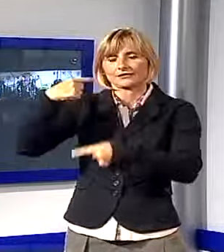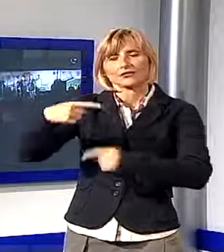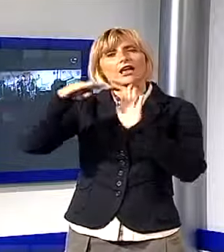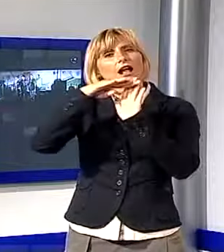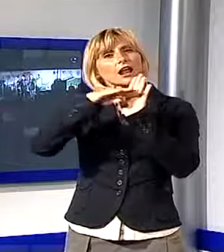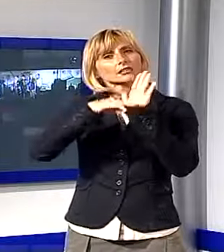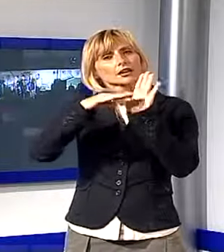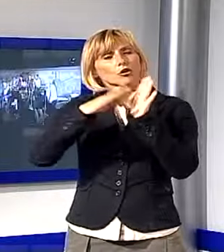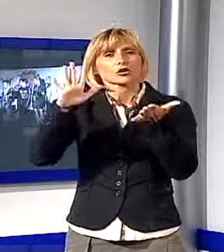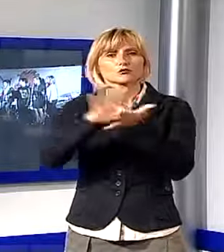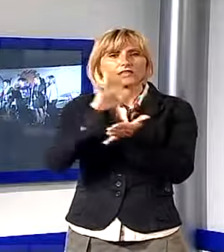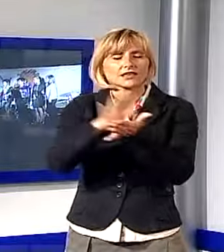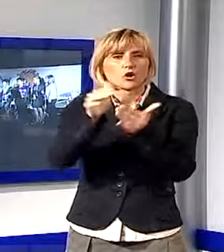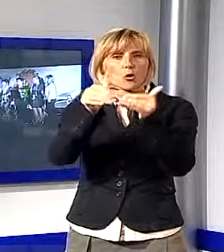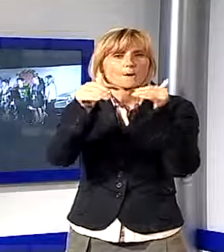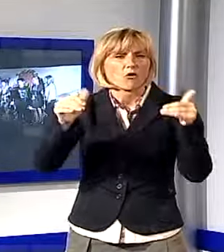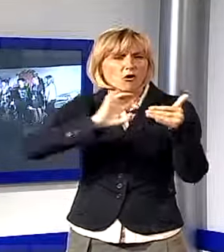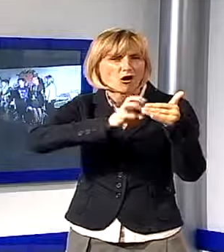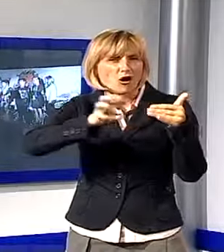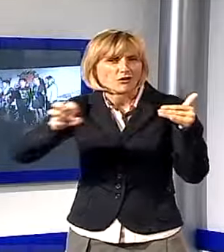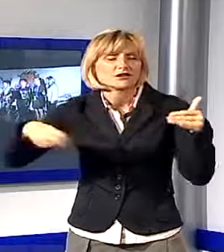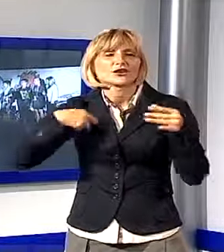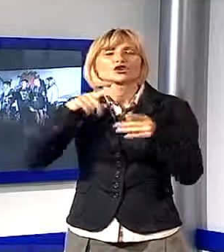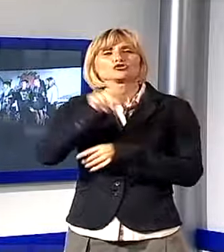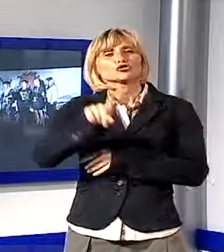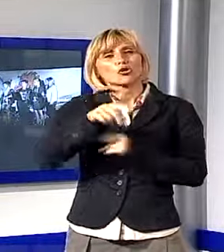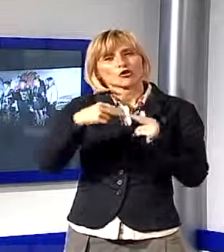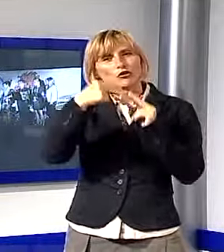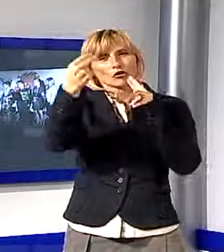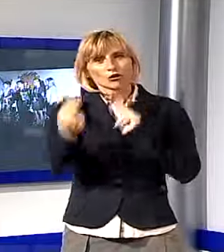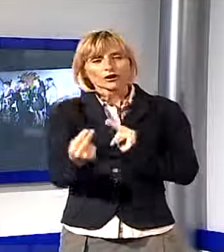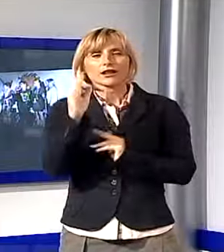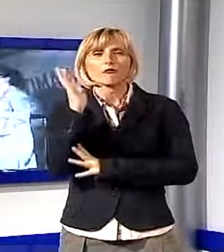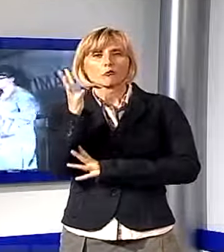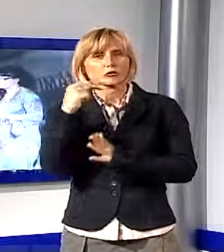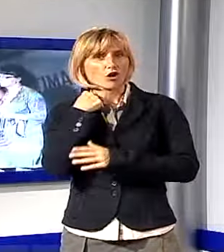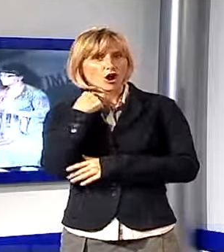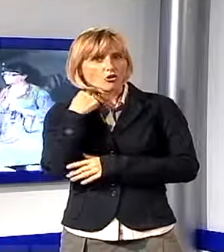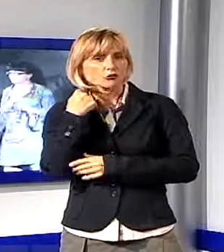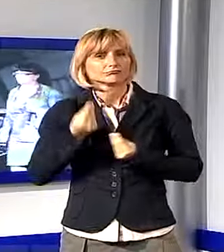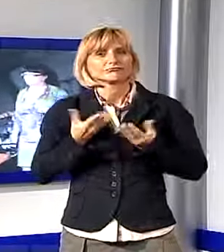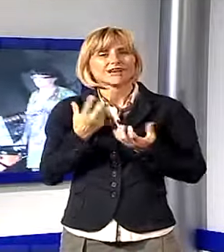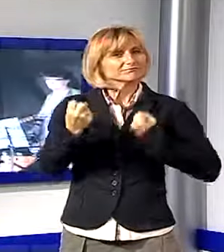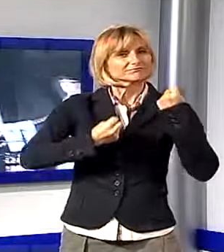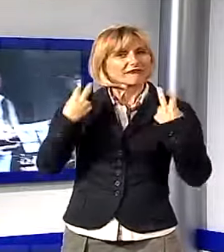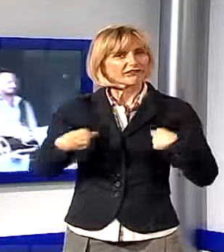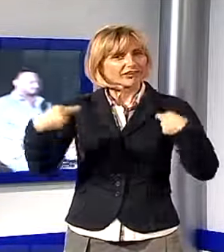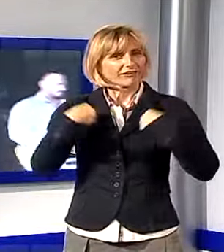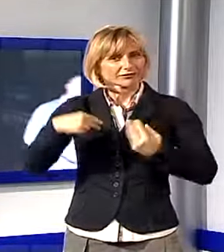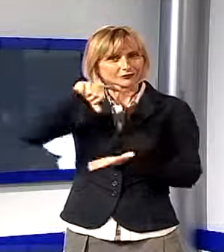eventi, spettacoli e mostre che nei giorni a cavallo di Ferragosto animano fino alla mezzanotte il centro con accesso gratuito. Il forte legame con